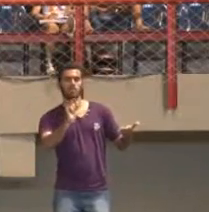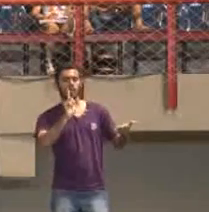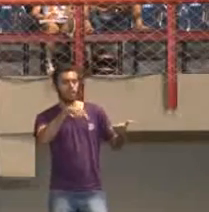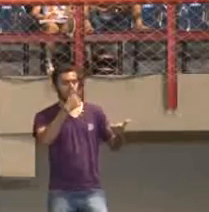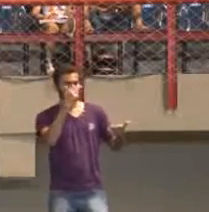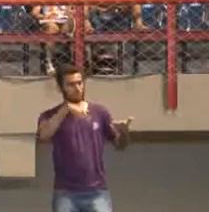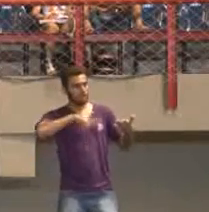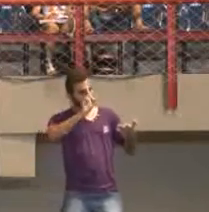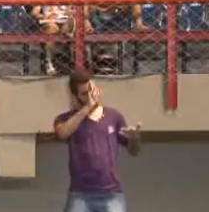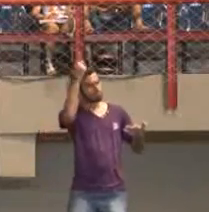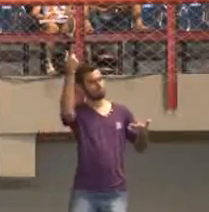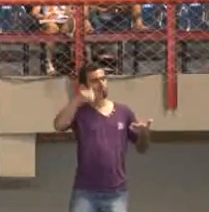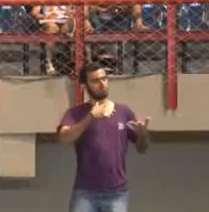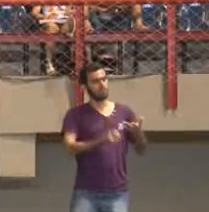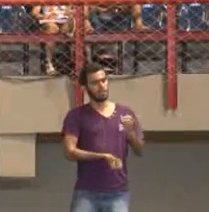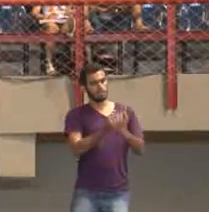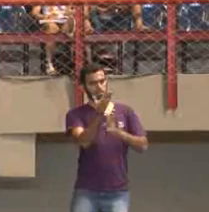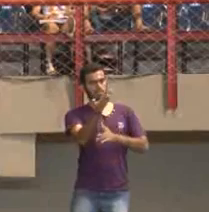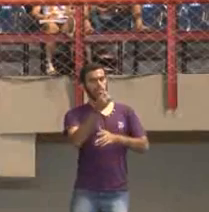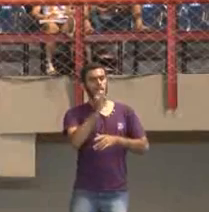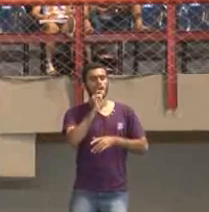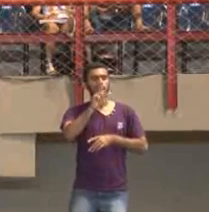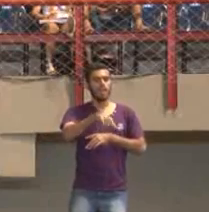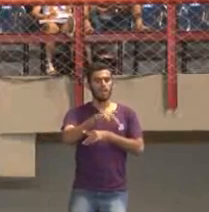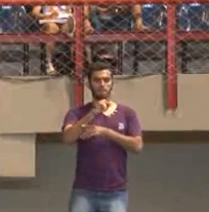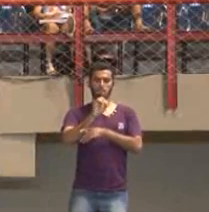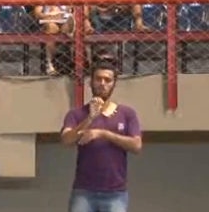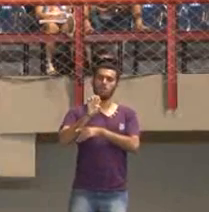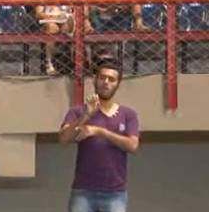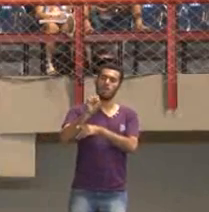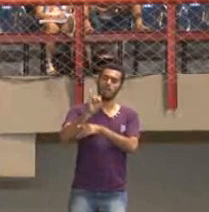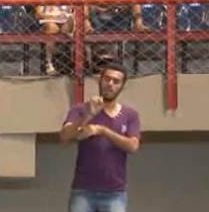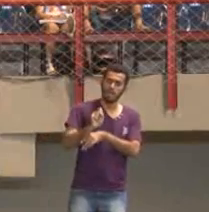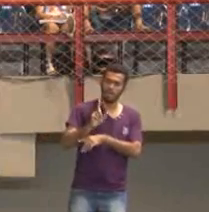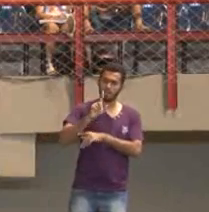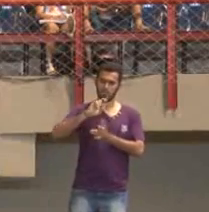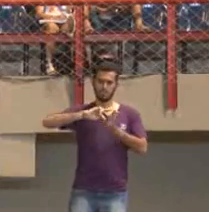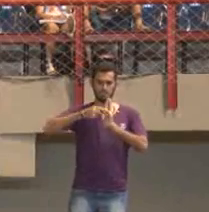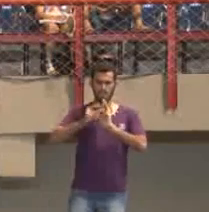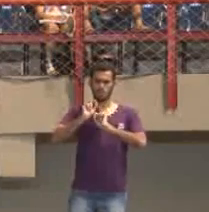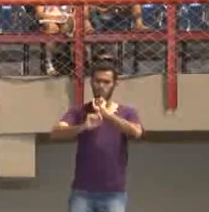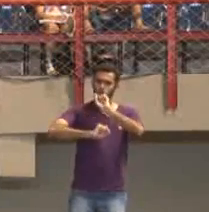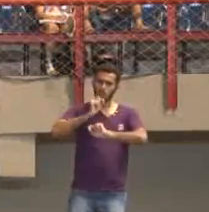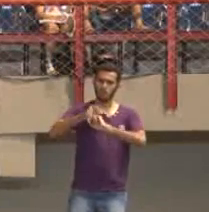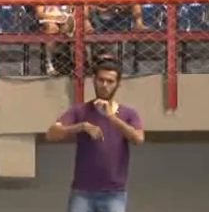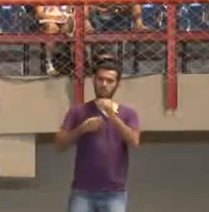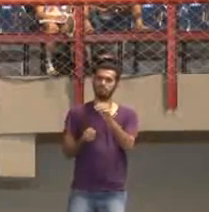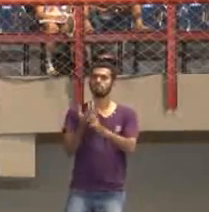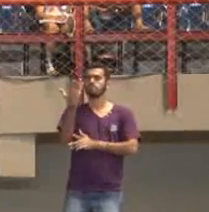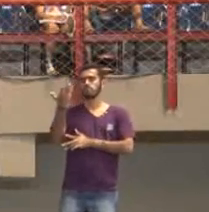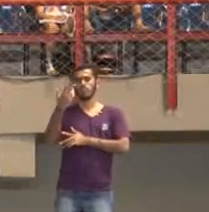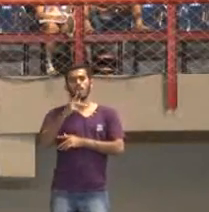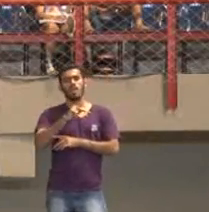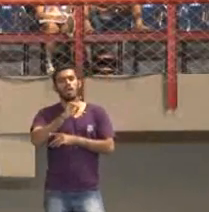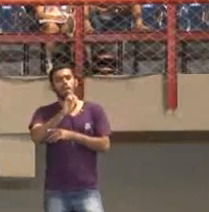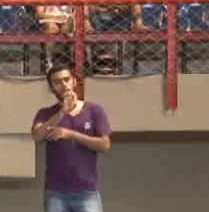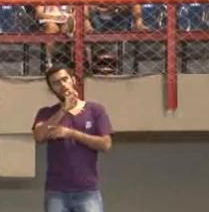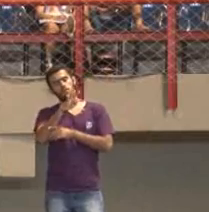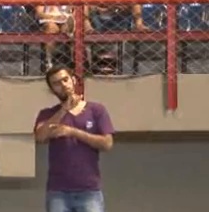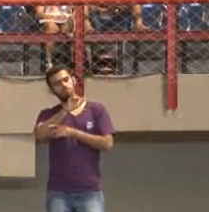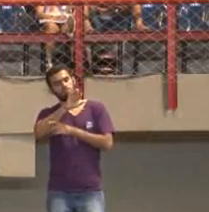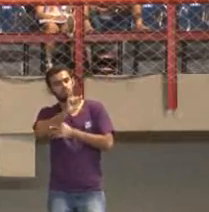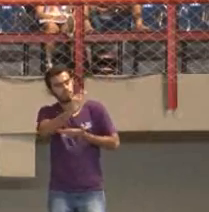criação. Vem de poiesis, que quer dizer criar. Então, poética é a criação, é a forma de